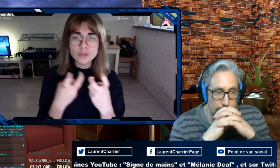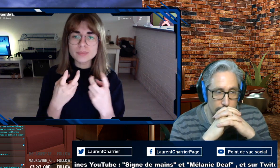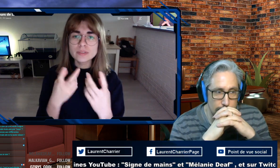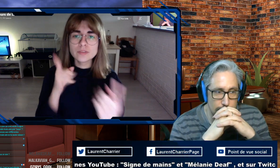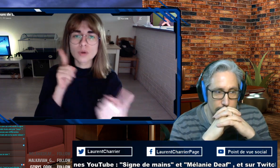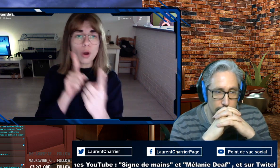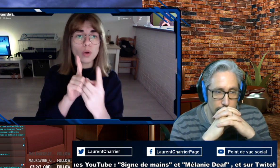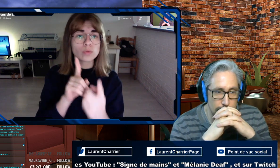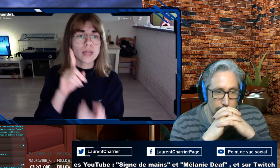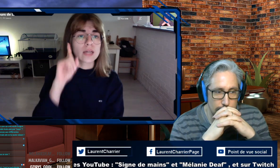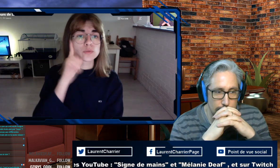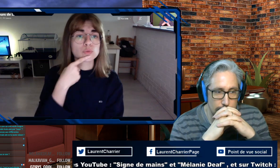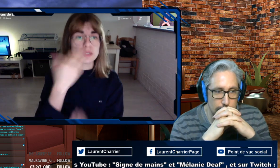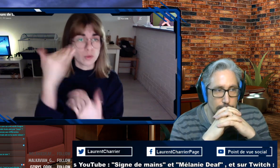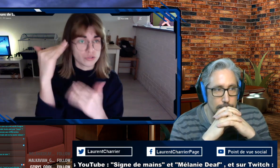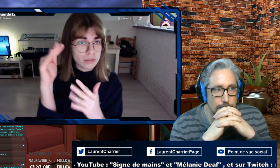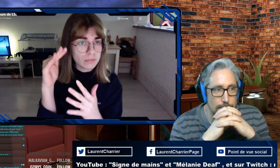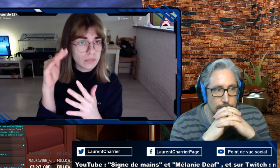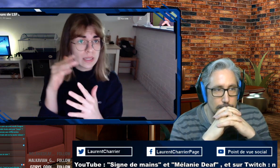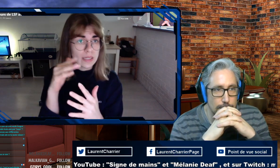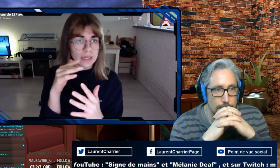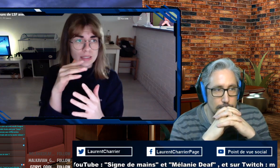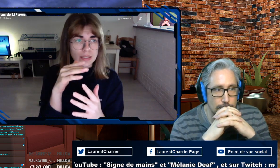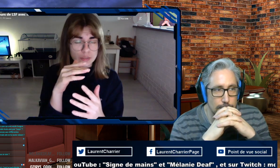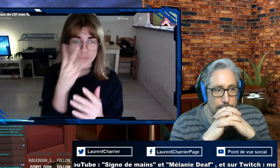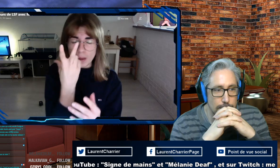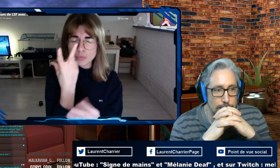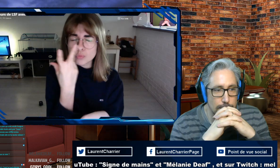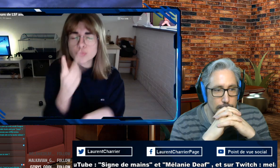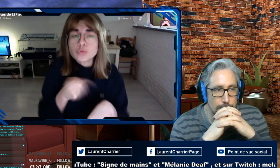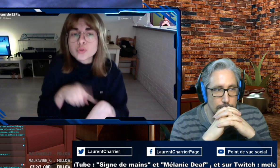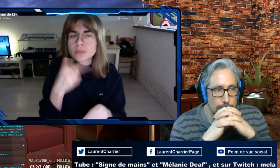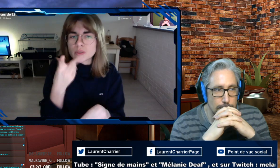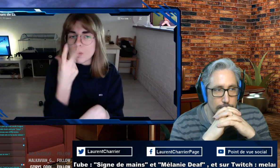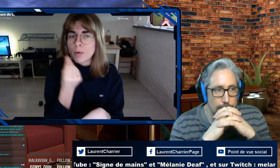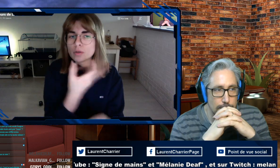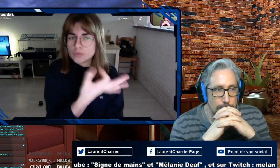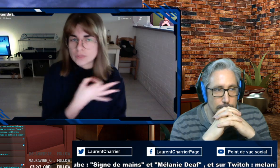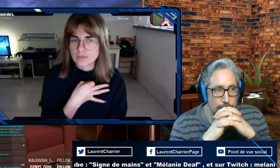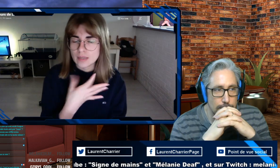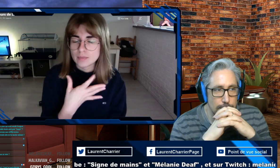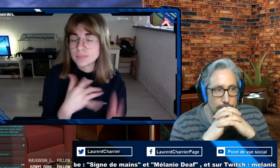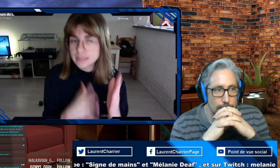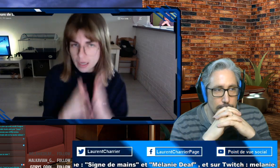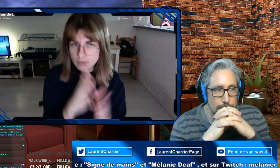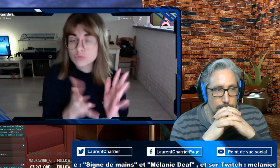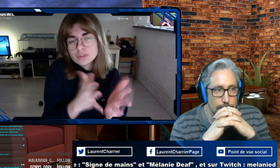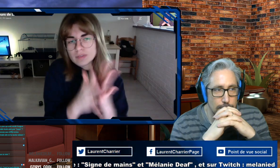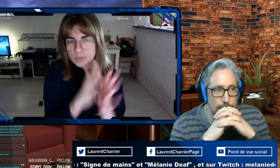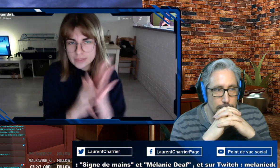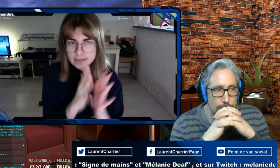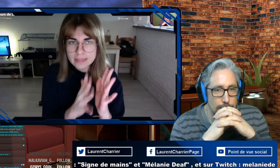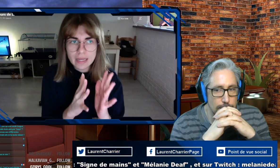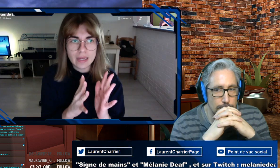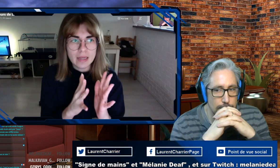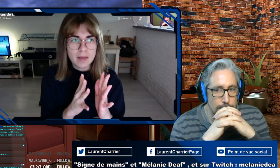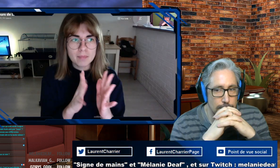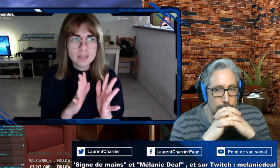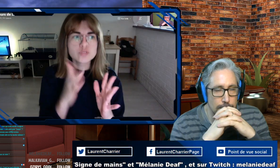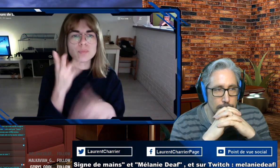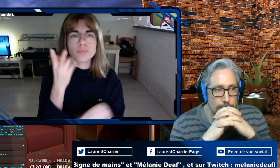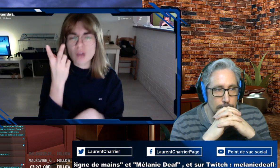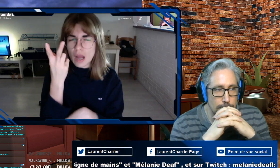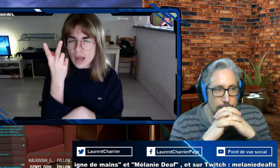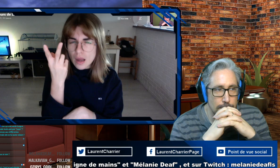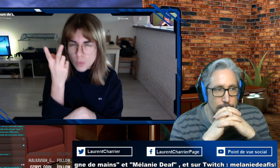par exemple, si je rencontre un sourd étranger, je parle tout de suite comprendre. Tu vas me dire, tu vas me signer,